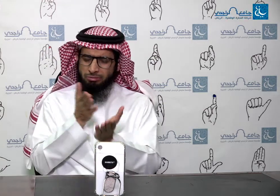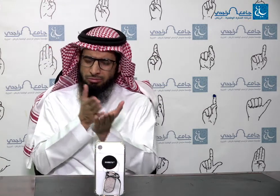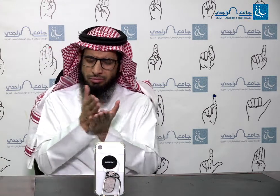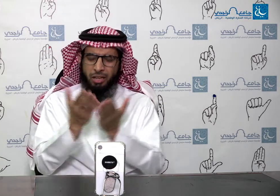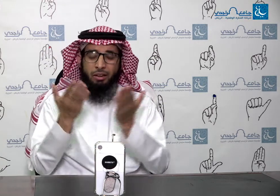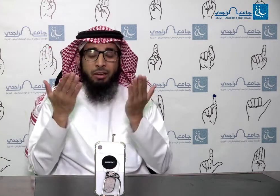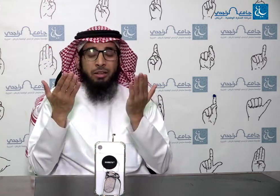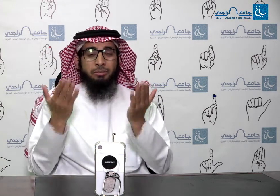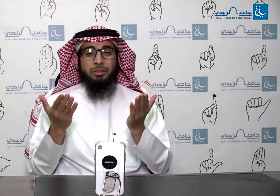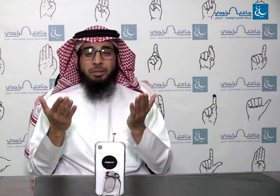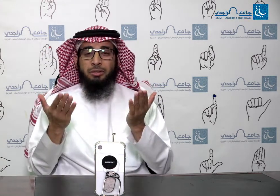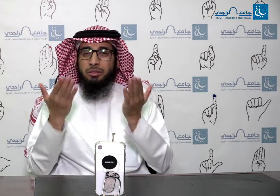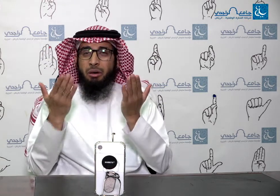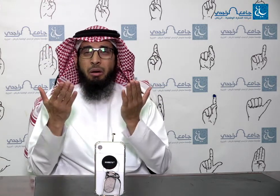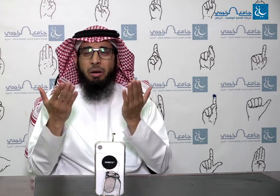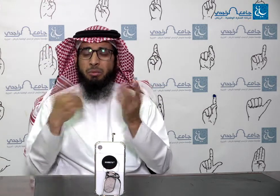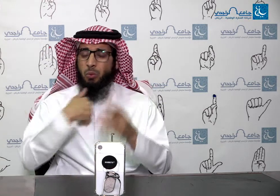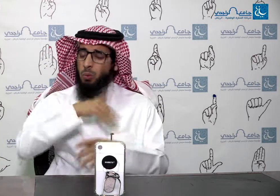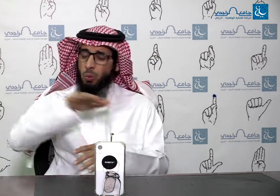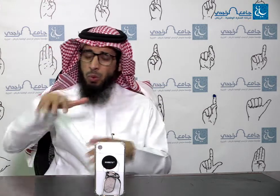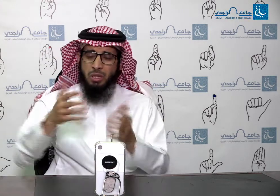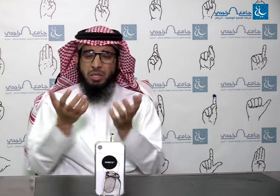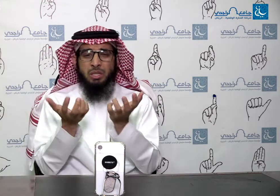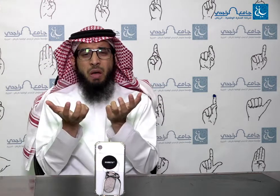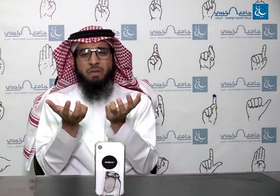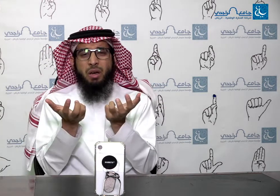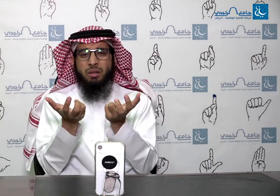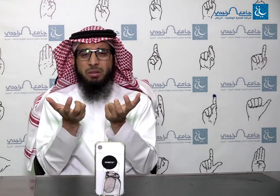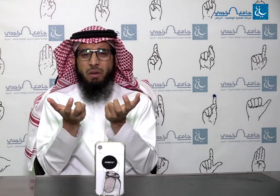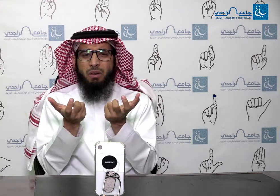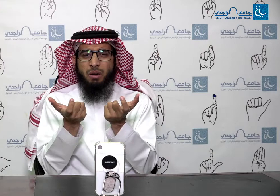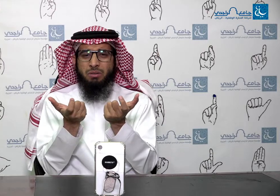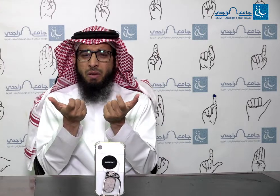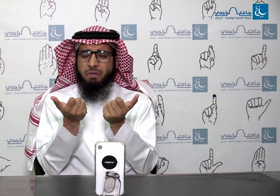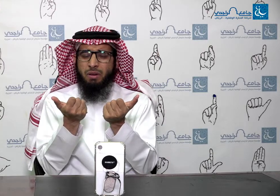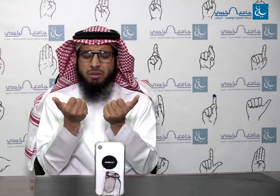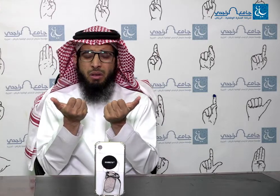إنا نستغفرك إنك كنت غفارا، فأرسل السماء